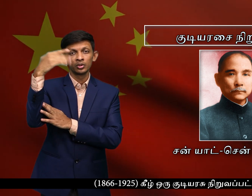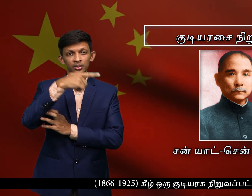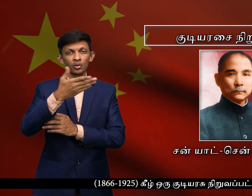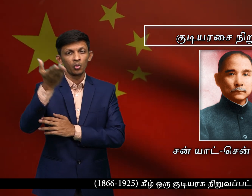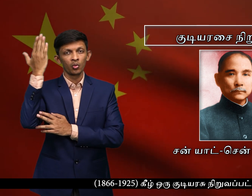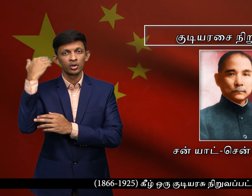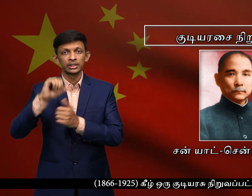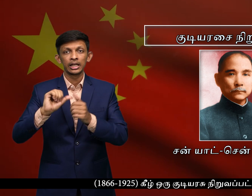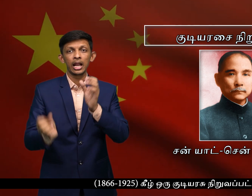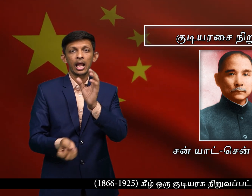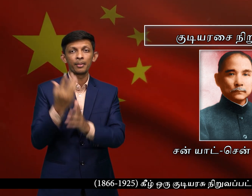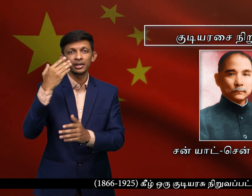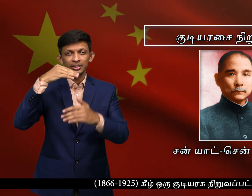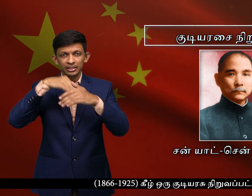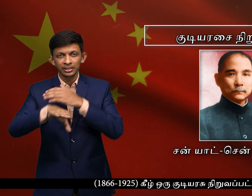1866 முதல்